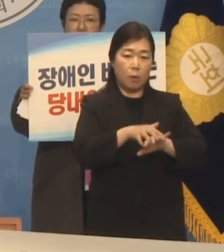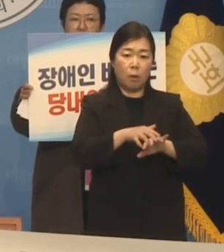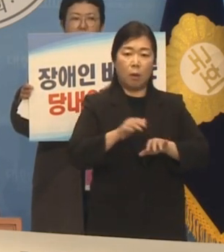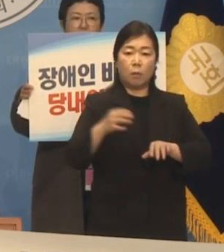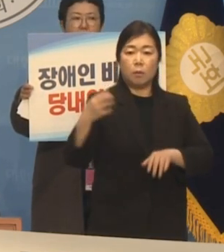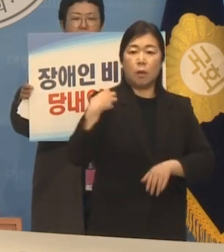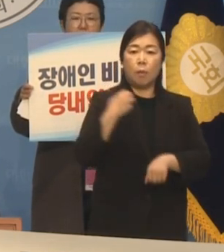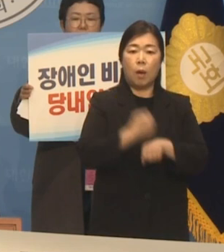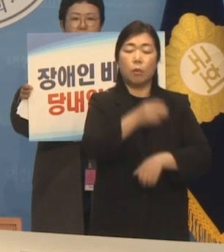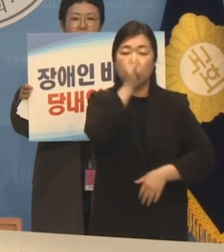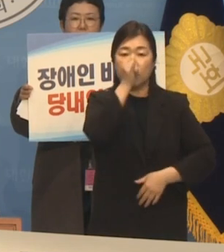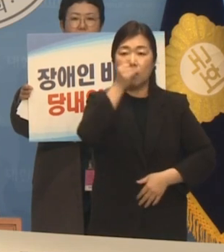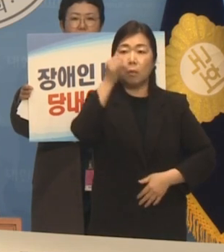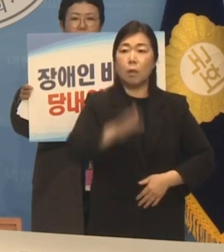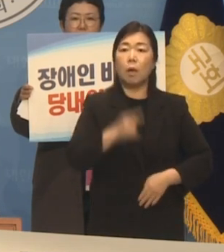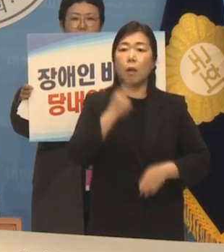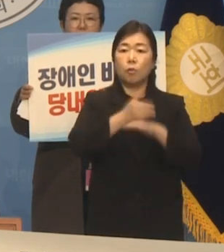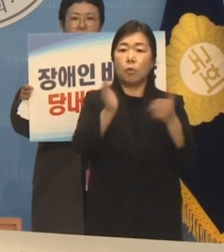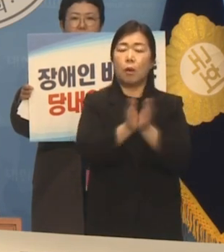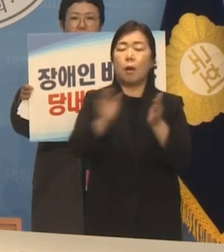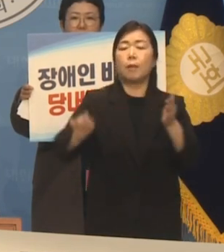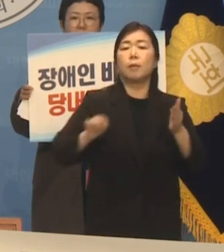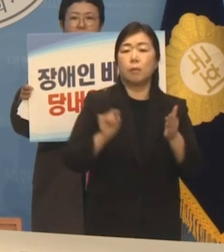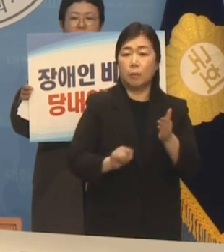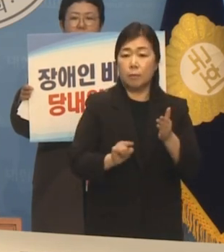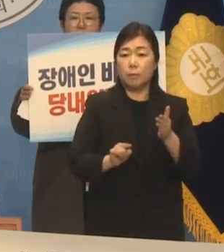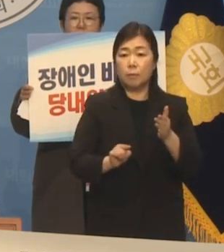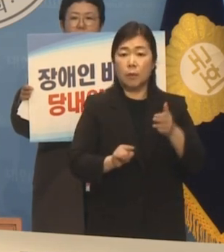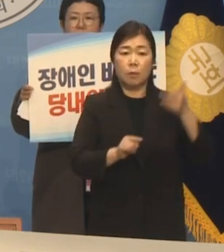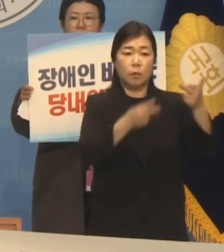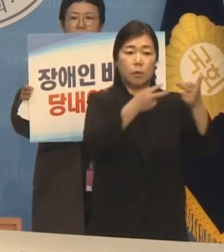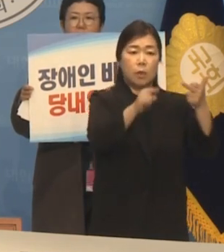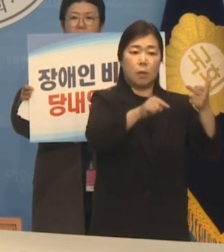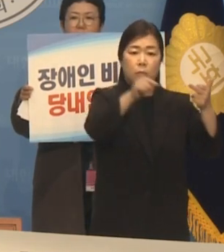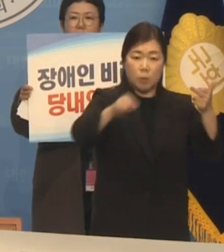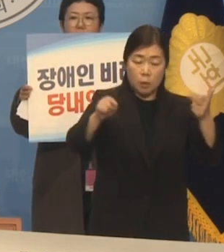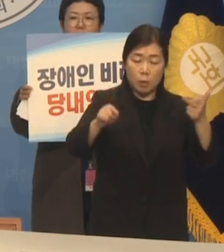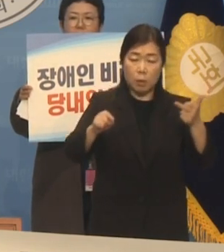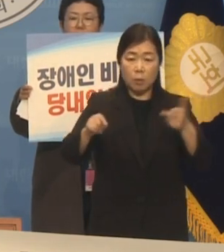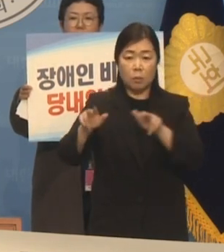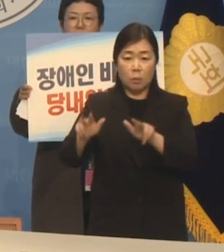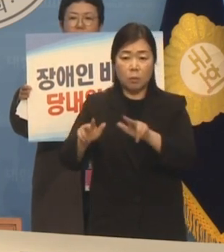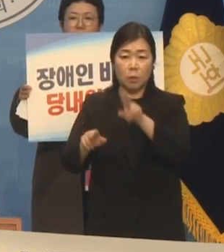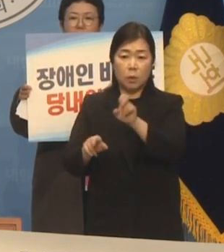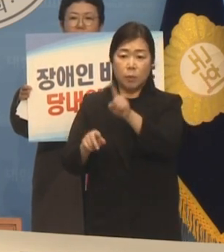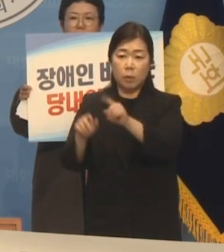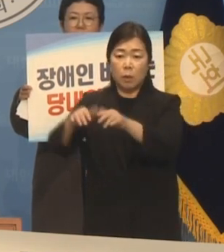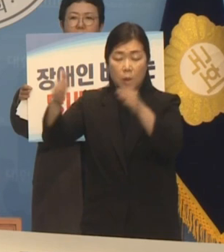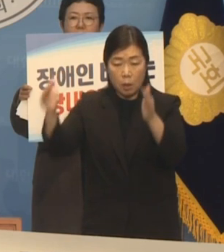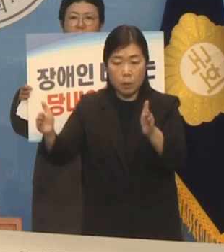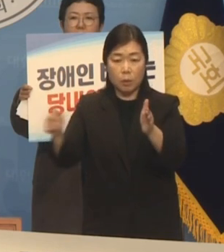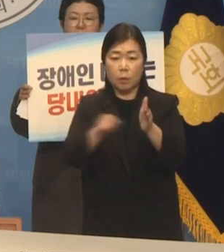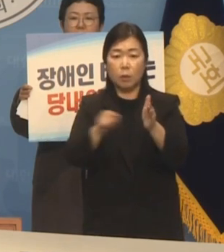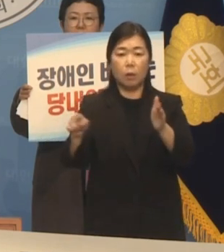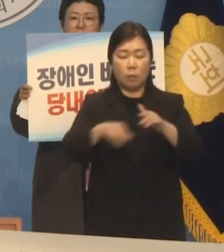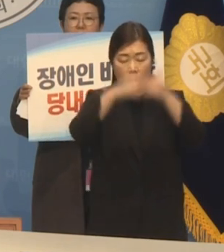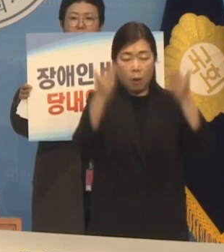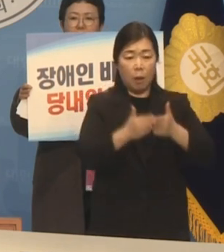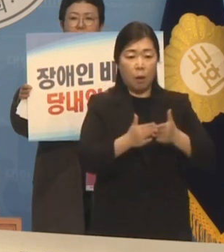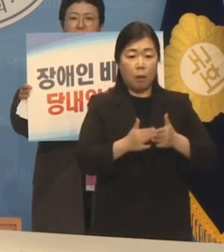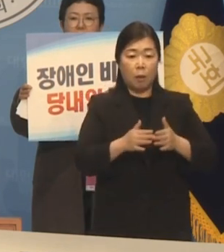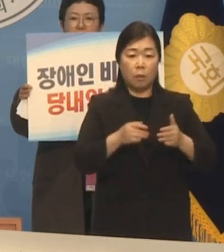그러나 더불어민주당에서는 지난 17대 총선부터 21대 모두